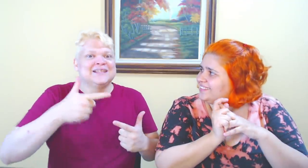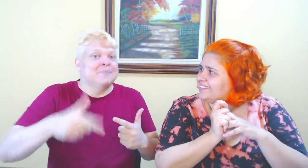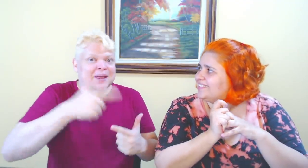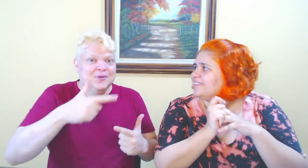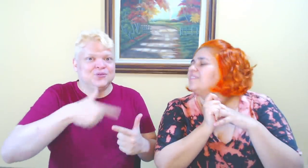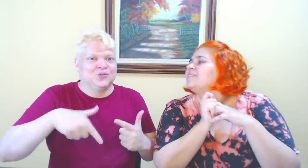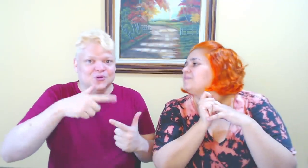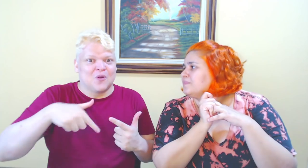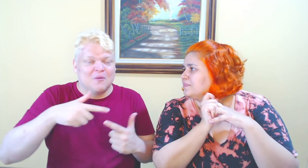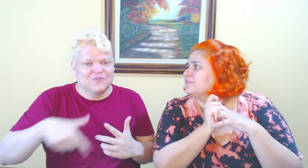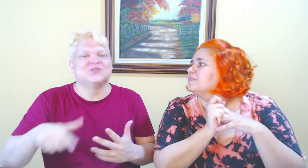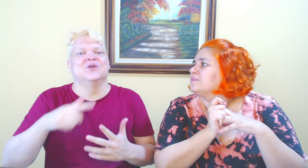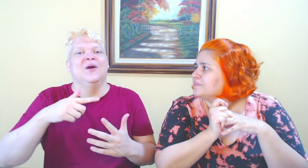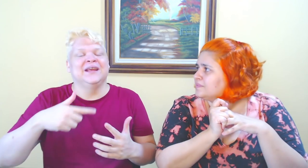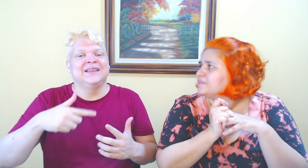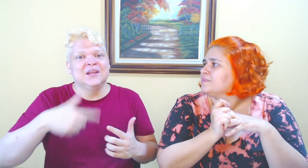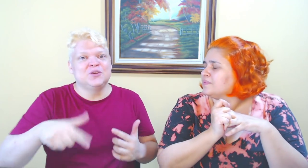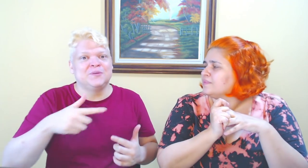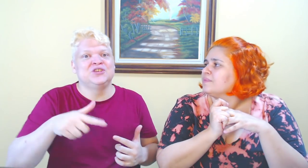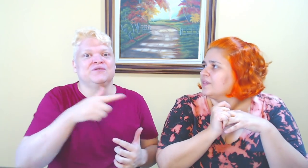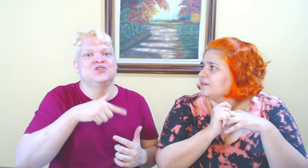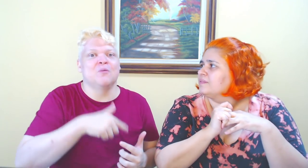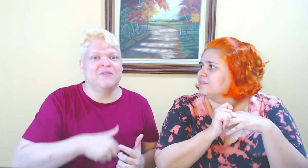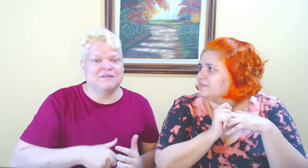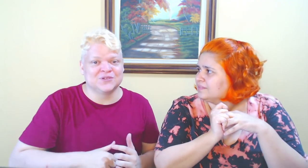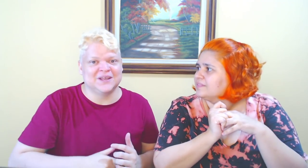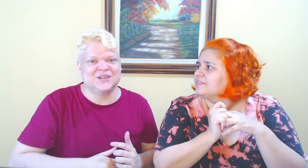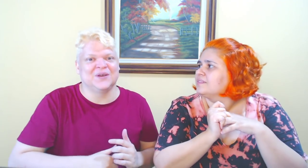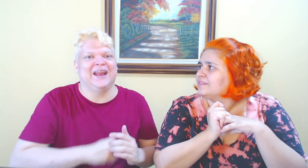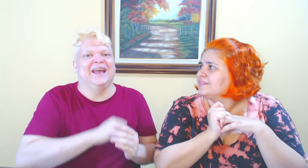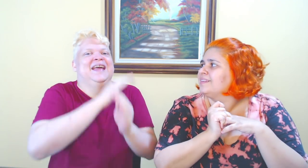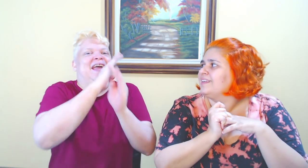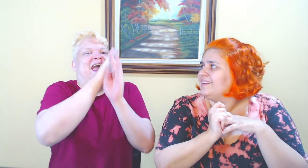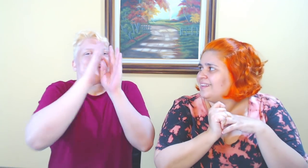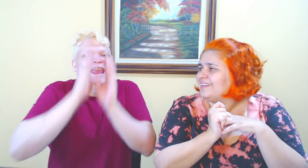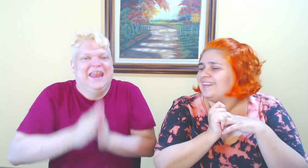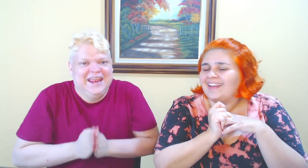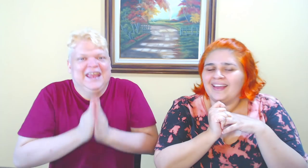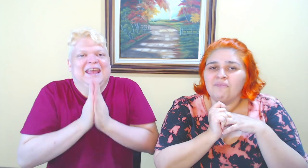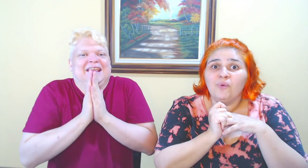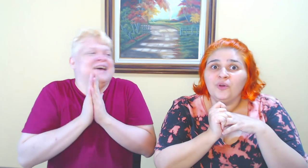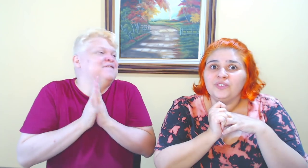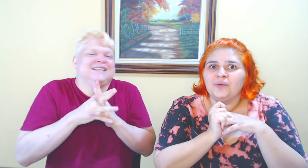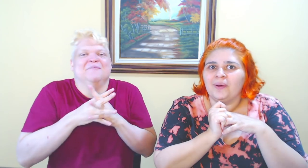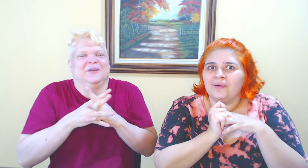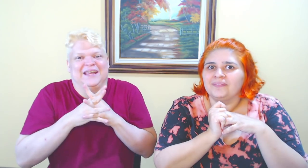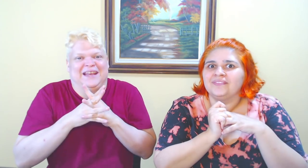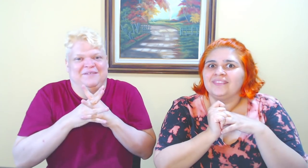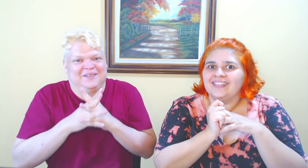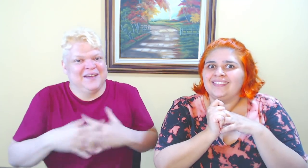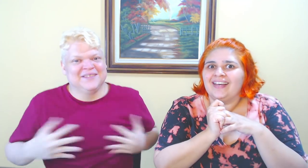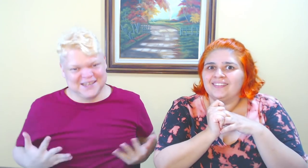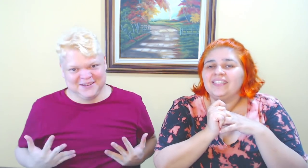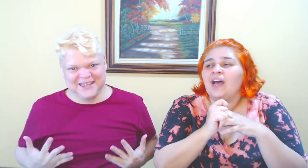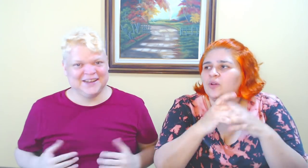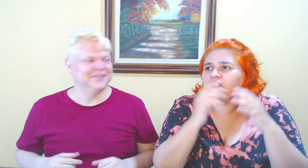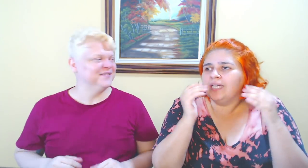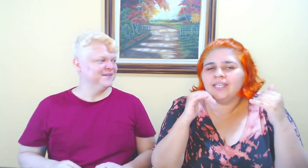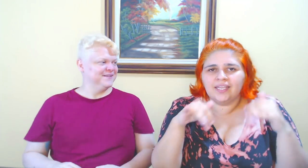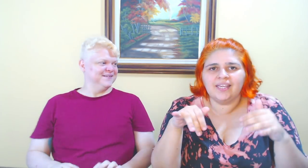Sabendo tudo como funciona E tendo a perspectiva de como vai funcionar a história É muito Deve ser muito incrível Deve ser muito incrível Não, eu já sei que é